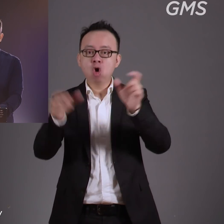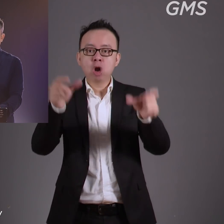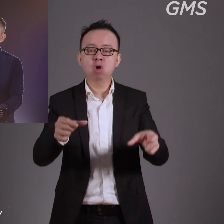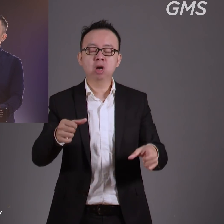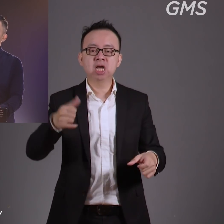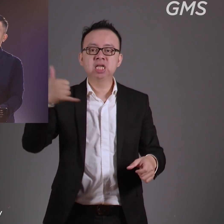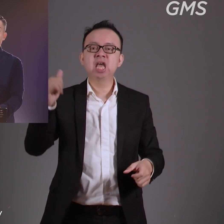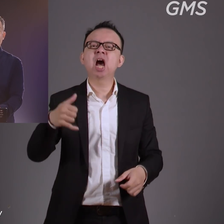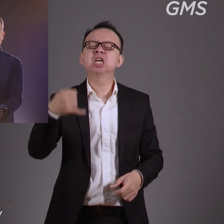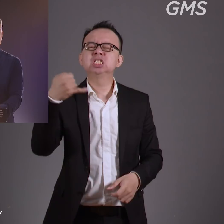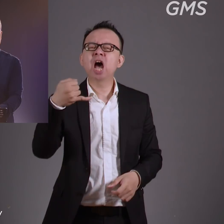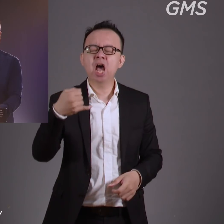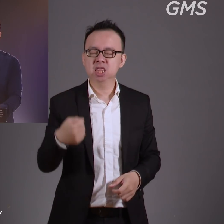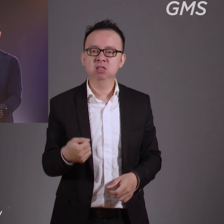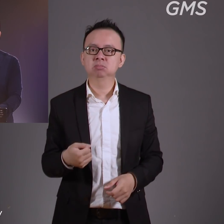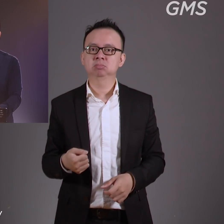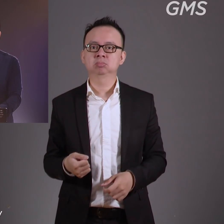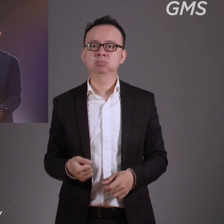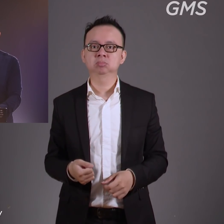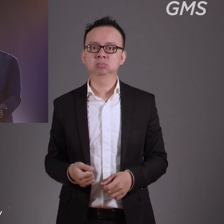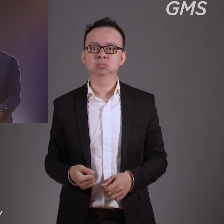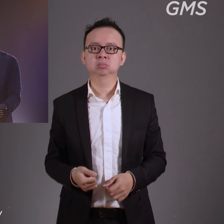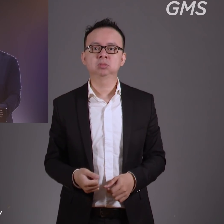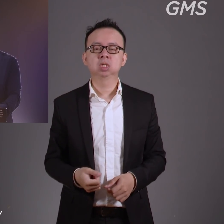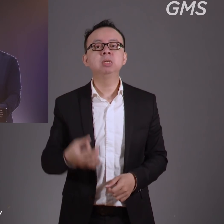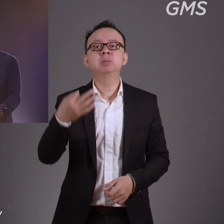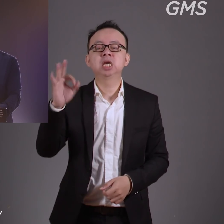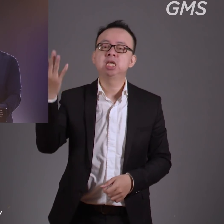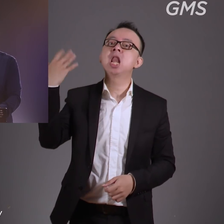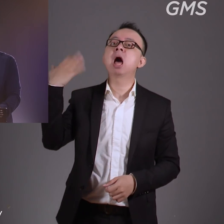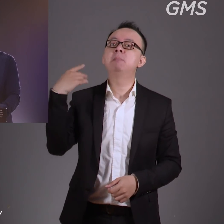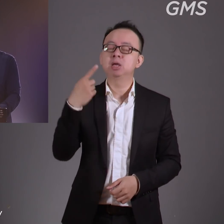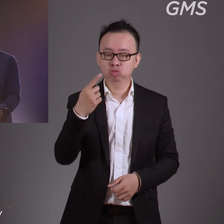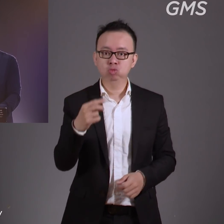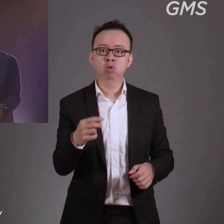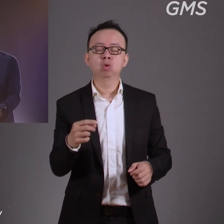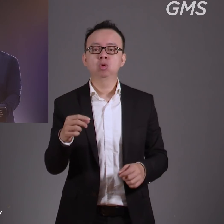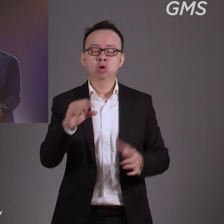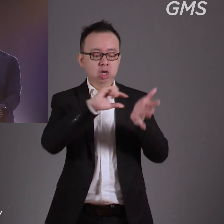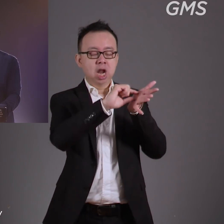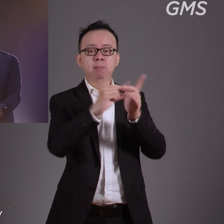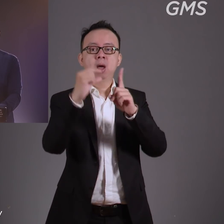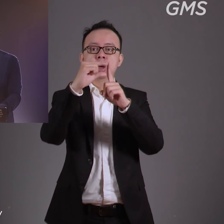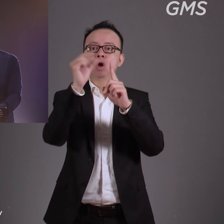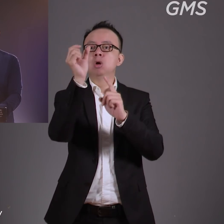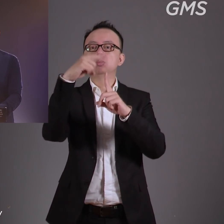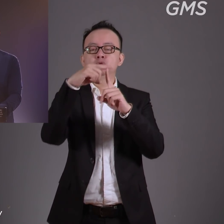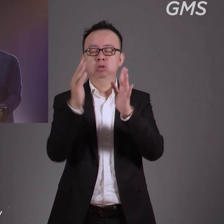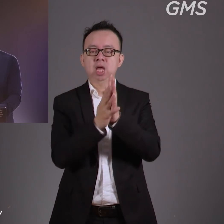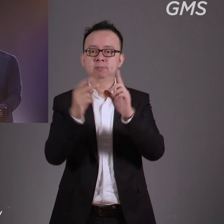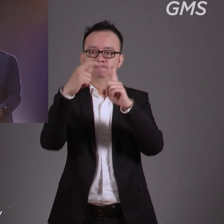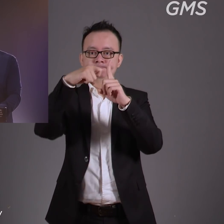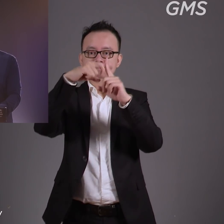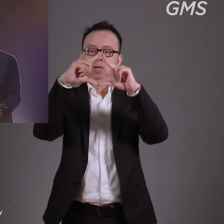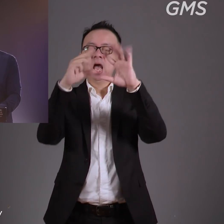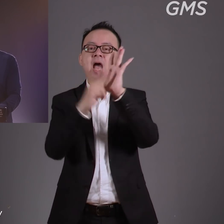contoh, selain Babilonia yang selalu jadi musuh Israel di Perjanjian Lama, Put dan Kanaan. Mereka menjadi